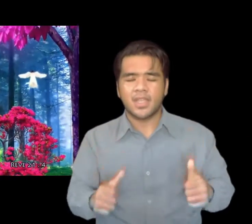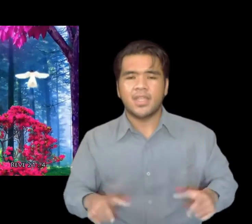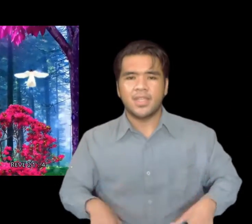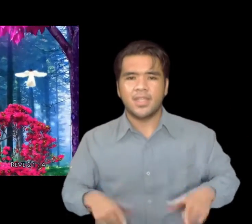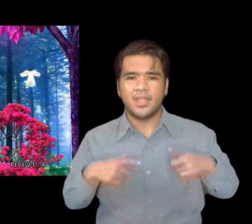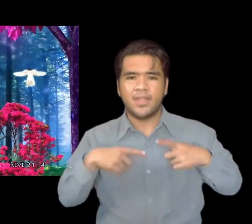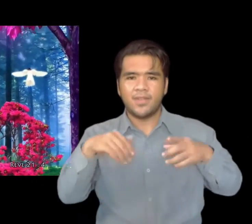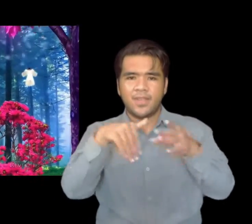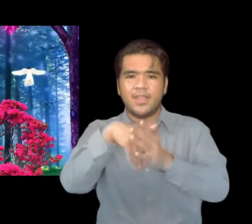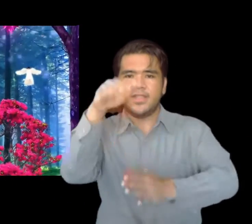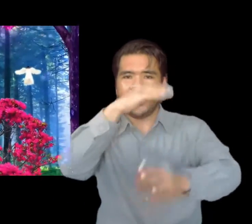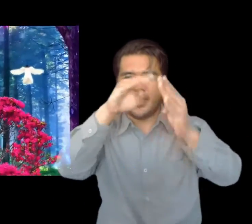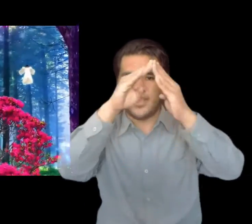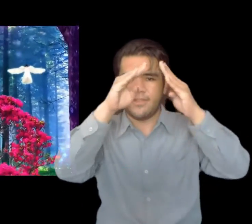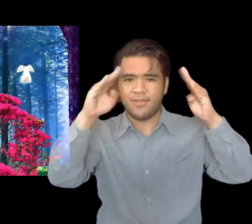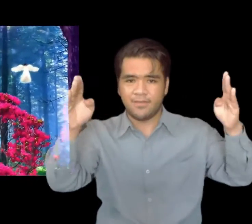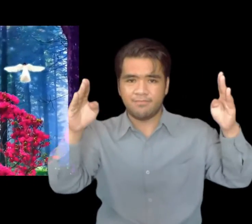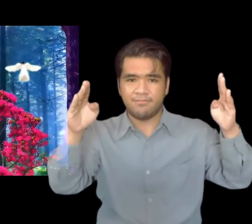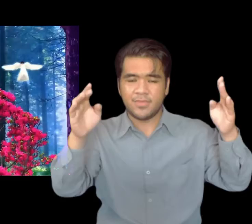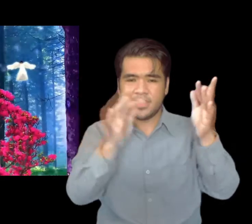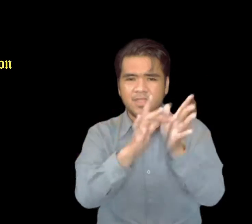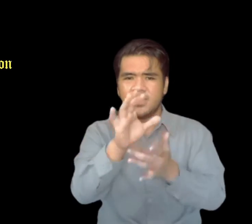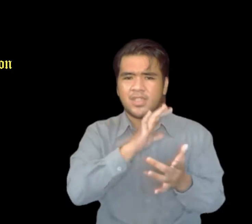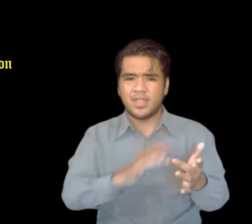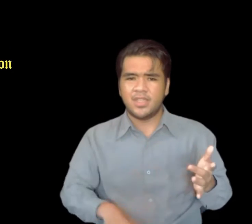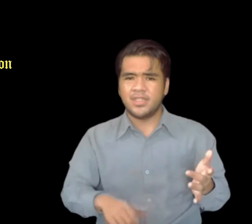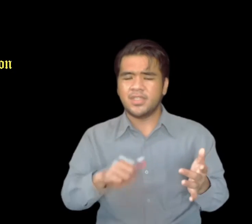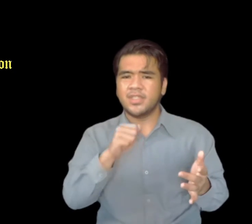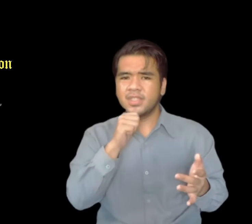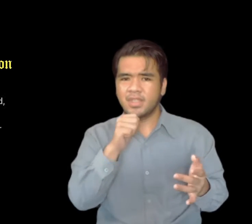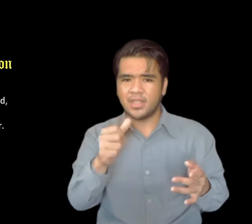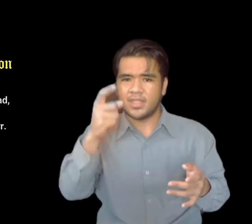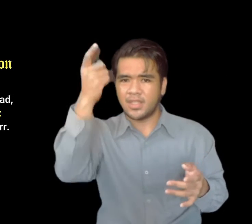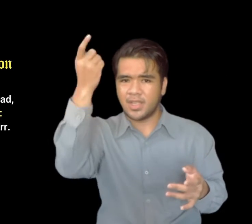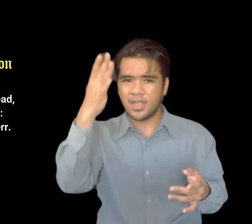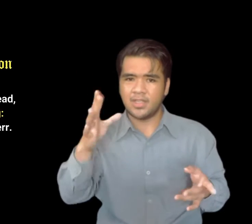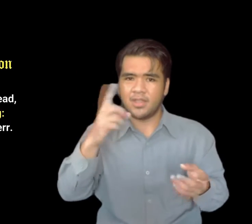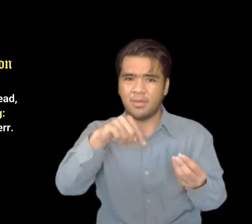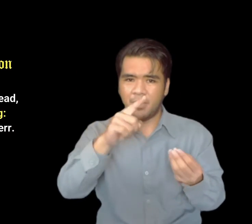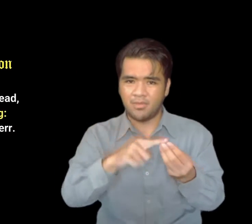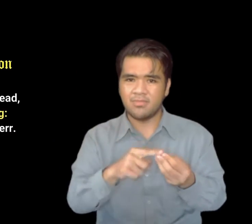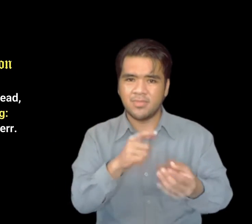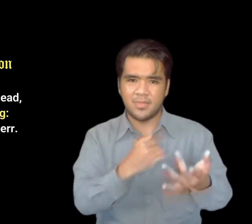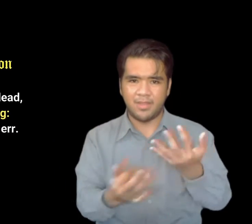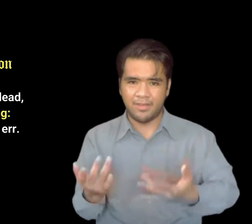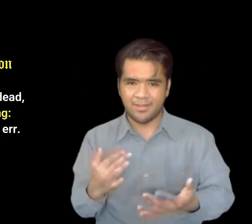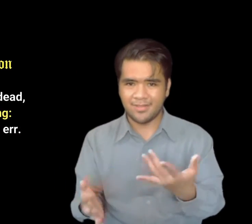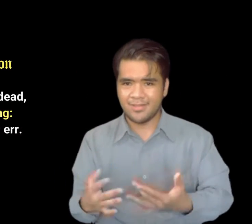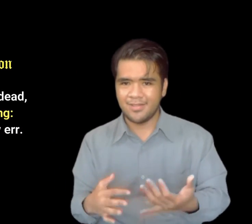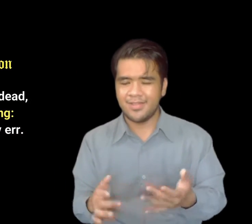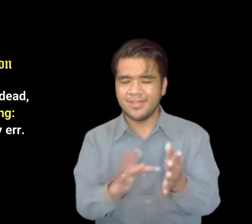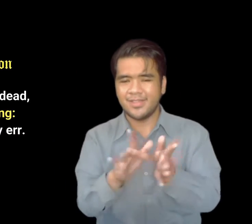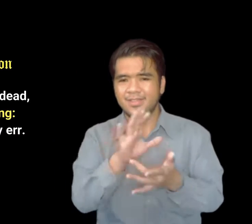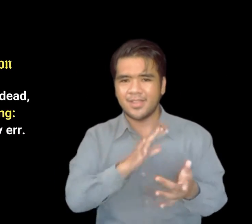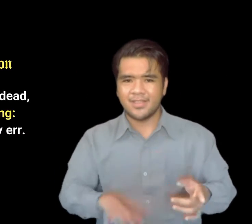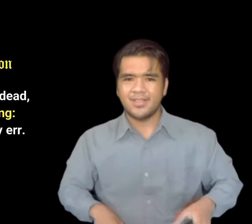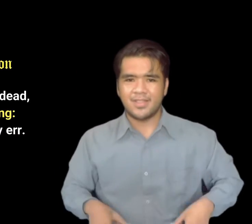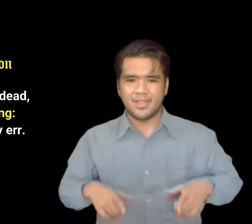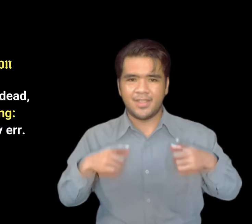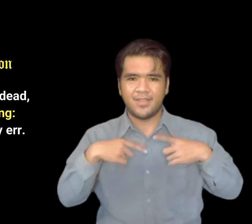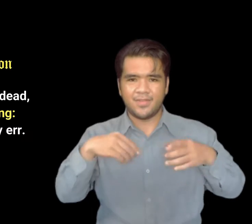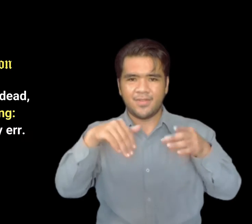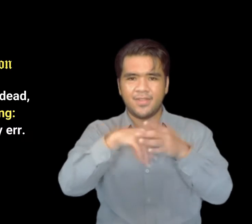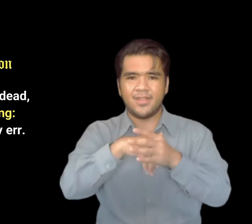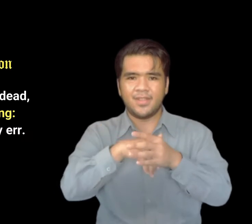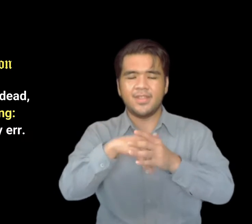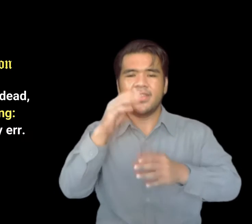sa kanya ay mabubuhay rin magpakailanman. Tandaan, ang Diyos ay hindi Diyos ng mga patay dahil siya ang Diyos